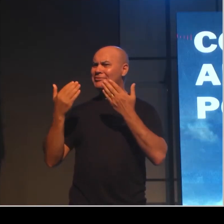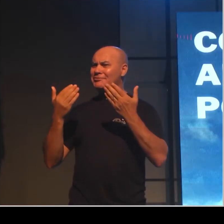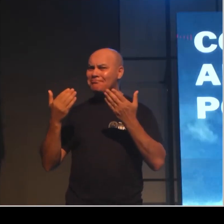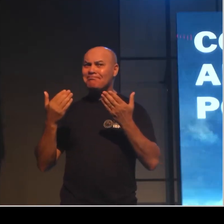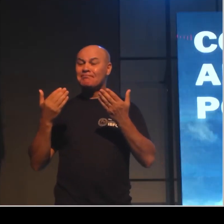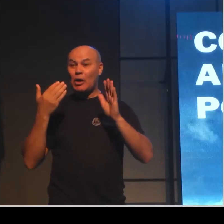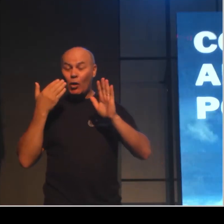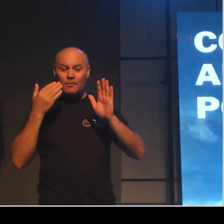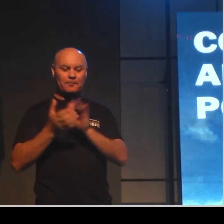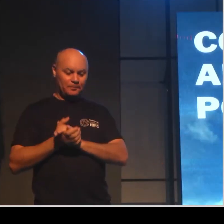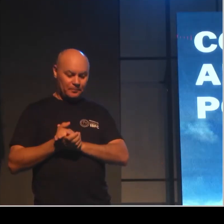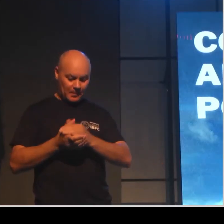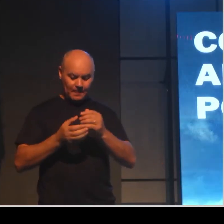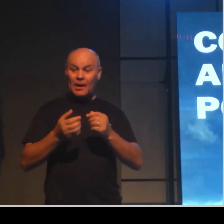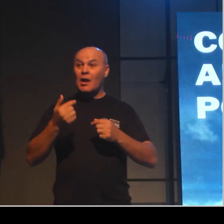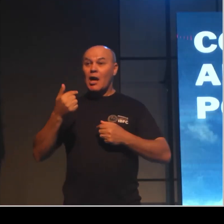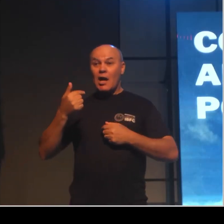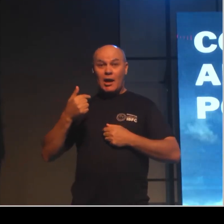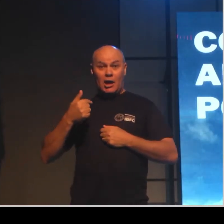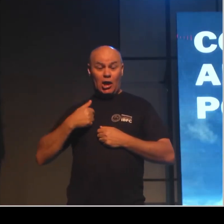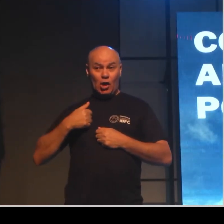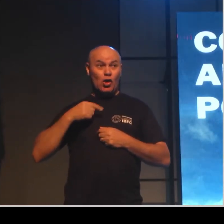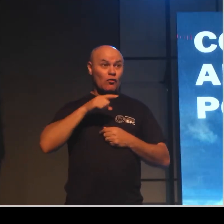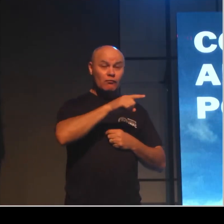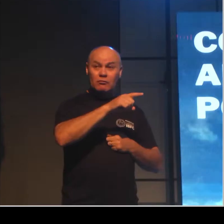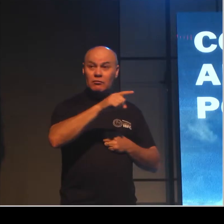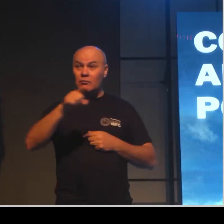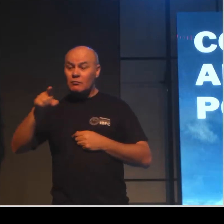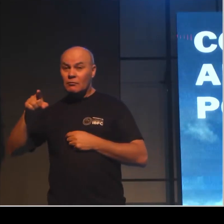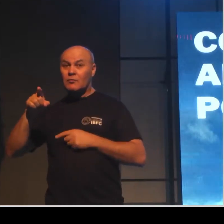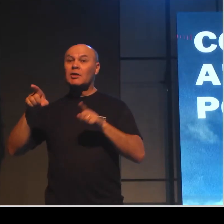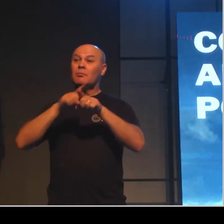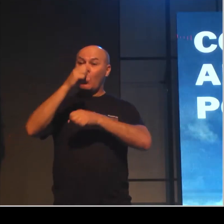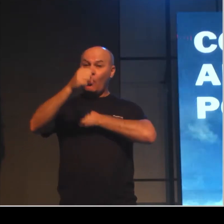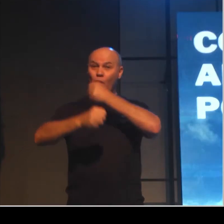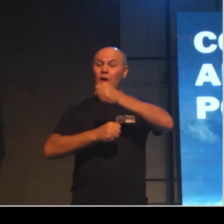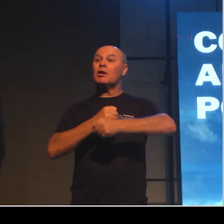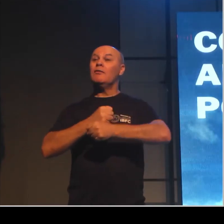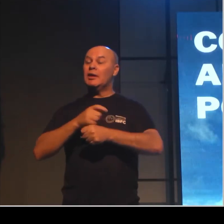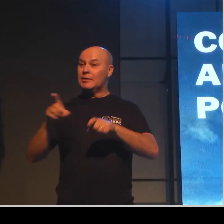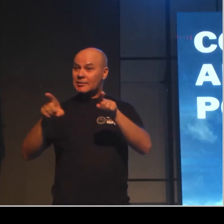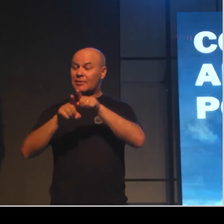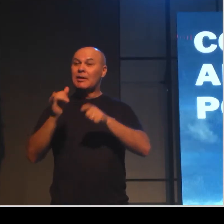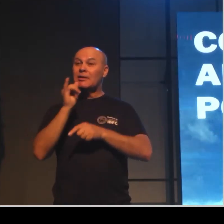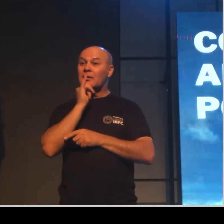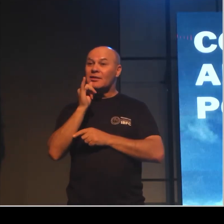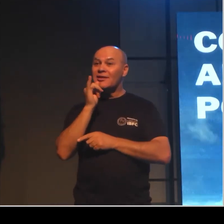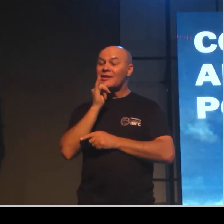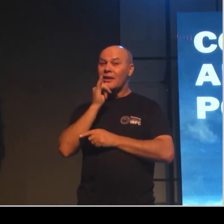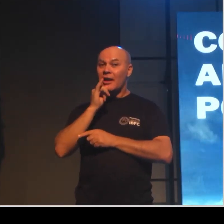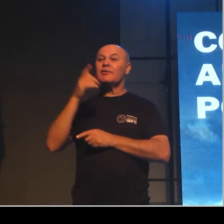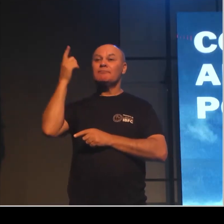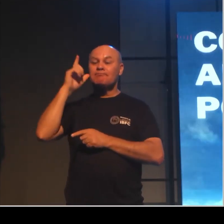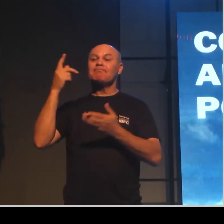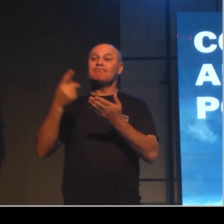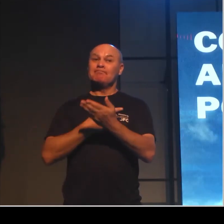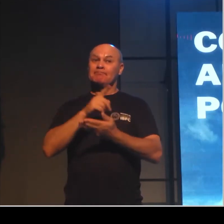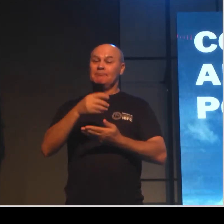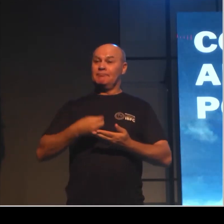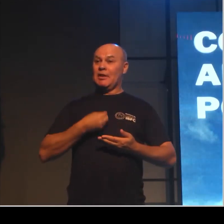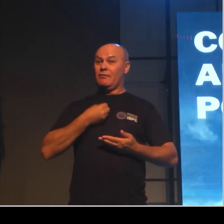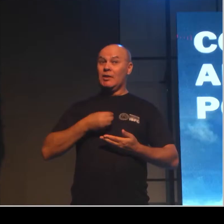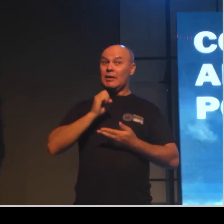no próximo ano vamos ser testados. Se você entender isso, você